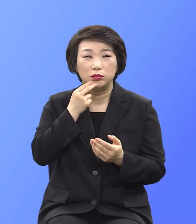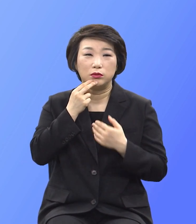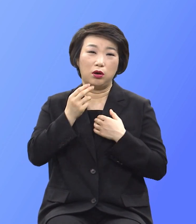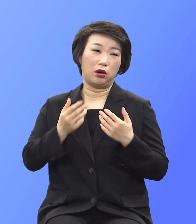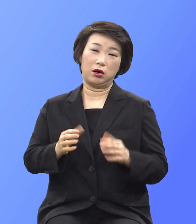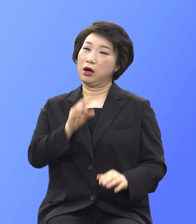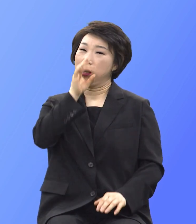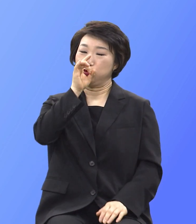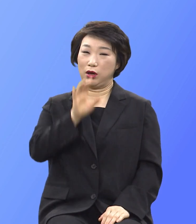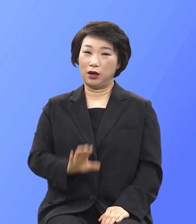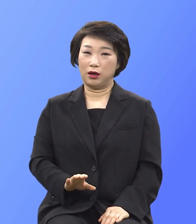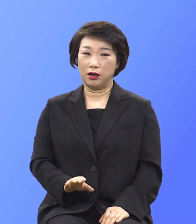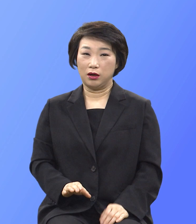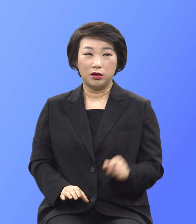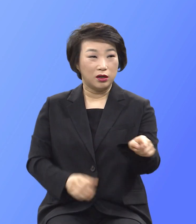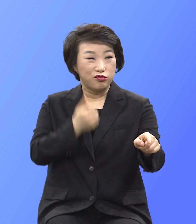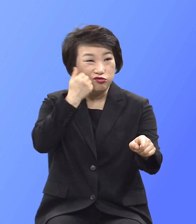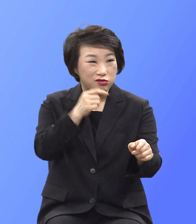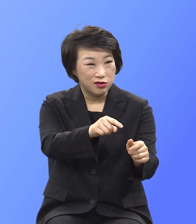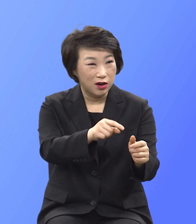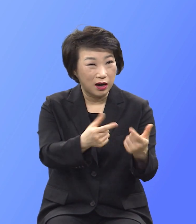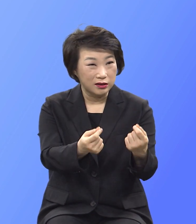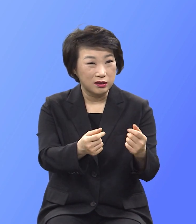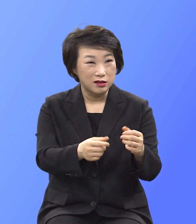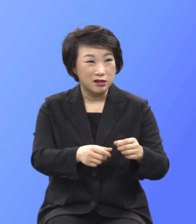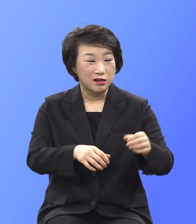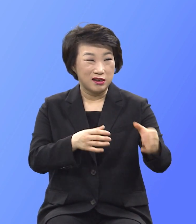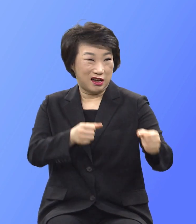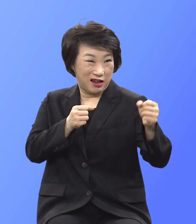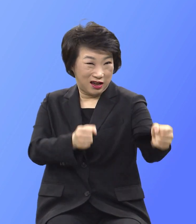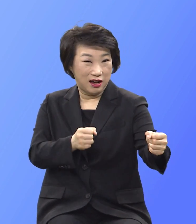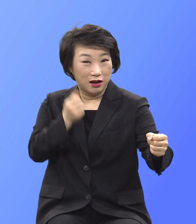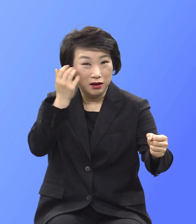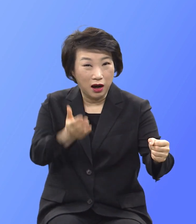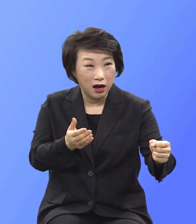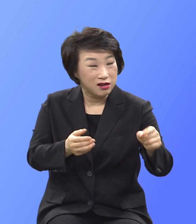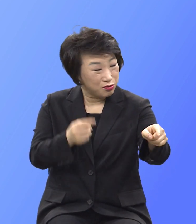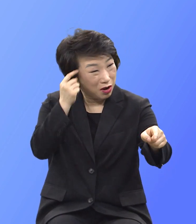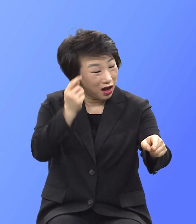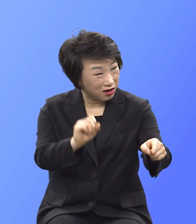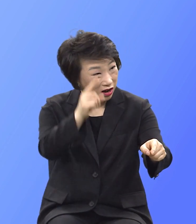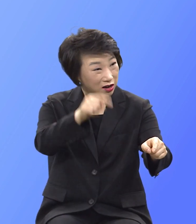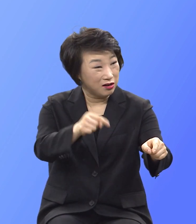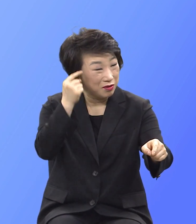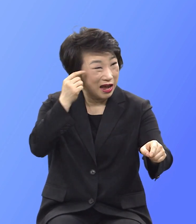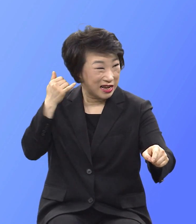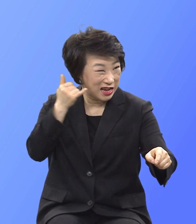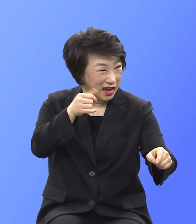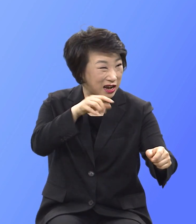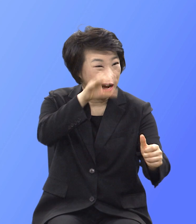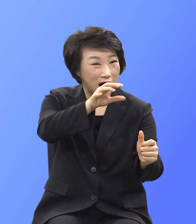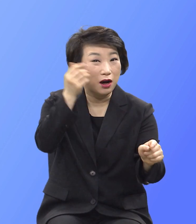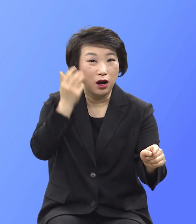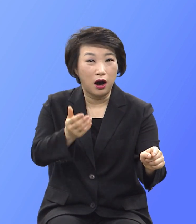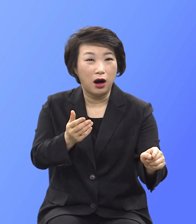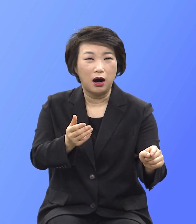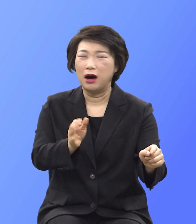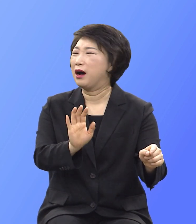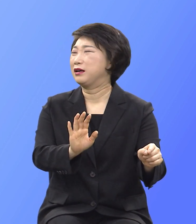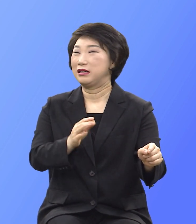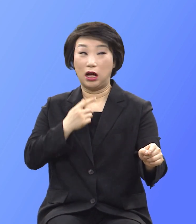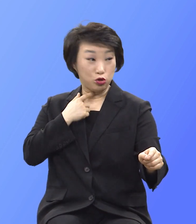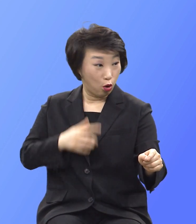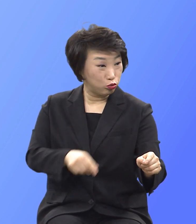그렇다고 그렇게 한 성도고 싸우겠어요. 네가 왜 그랬냐고 전화하겠어요. 나는